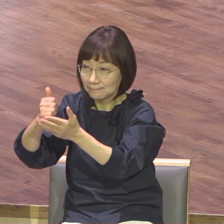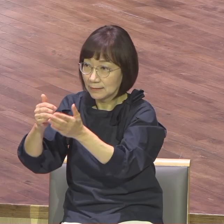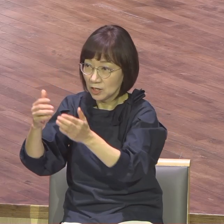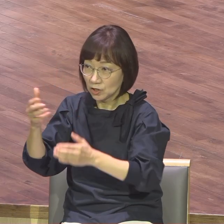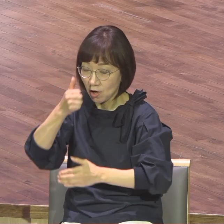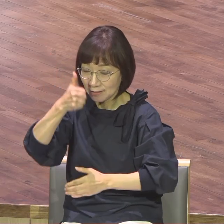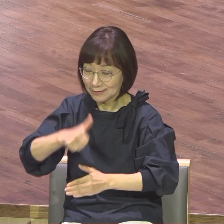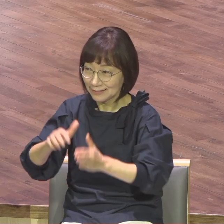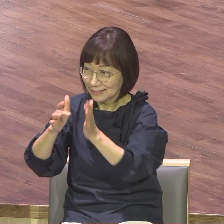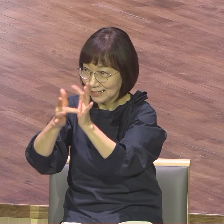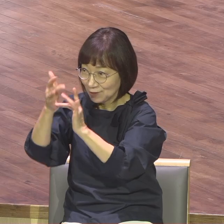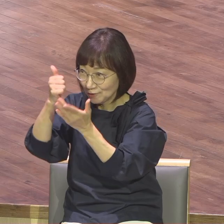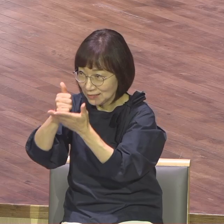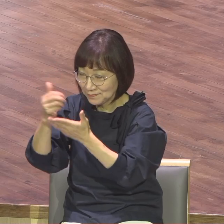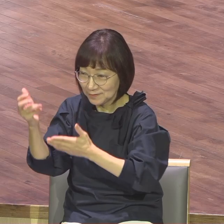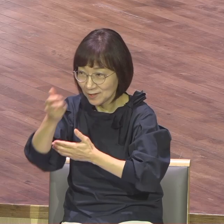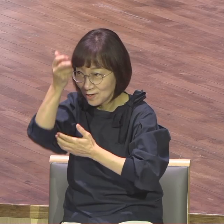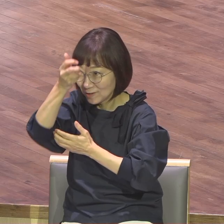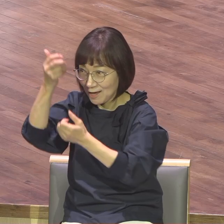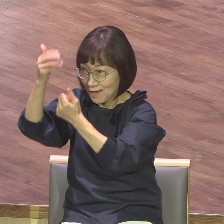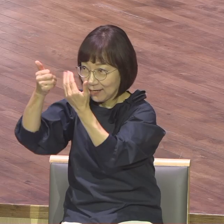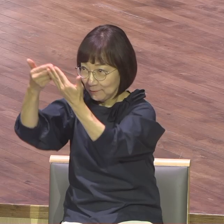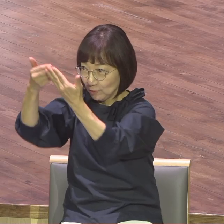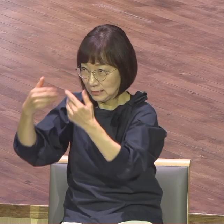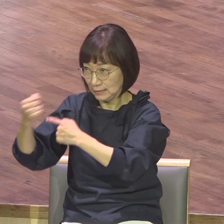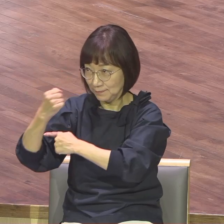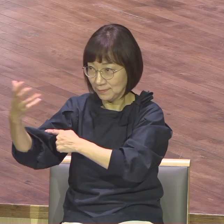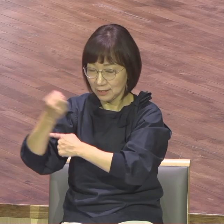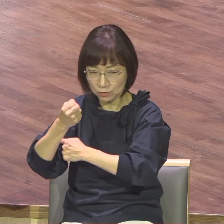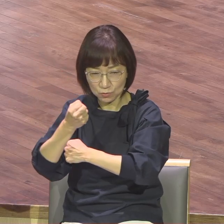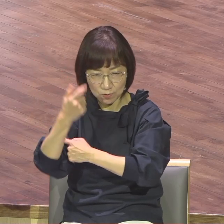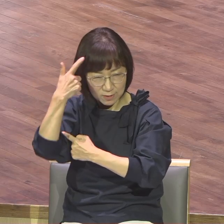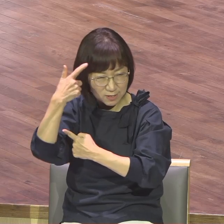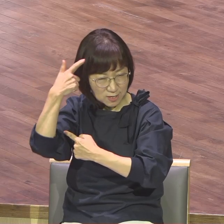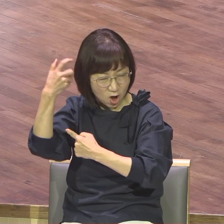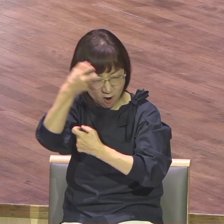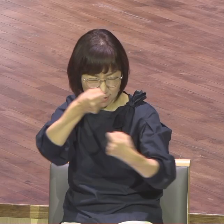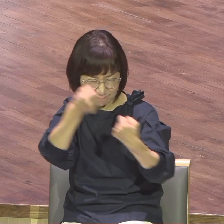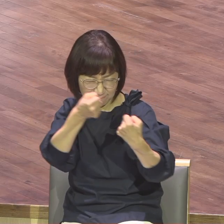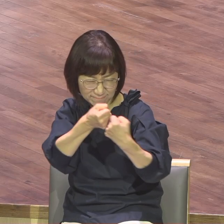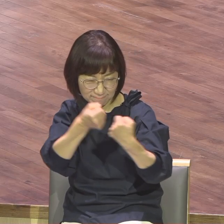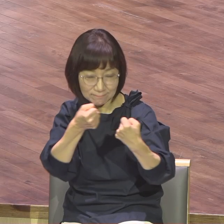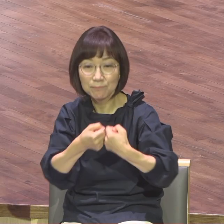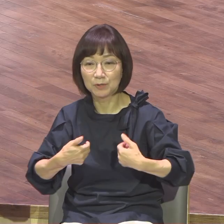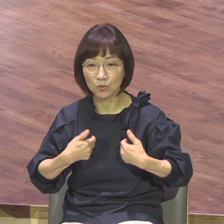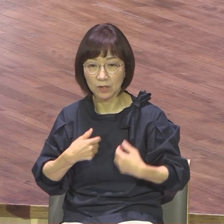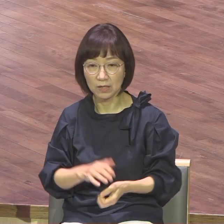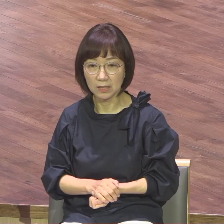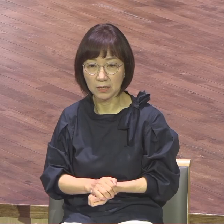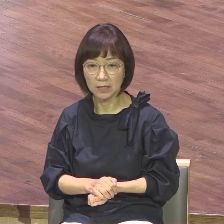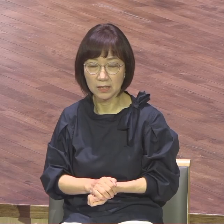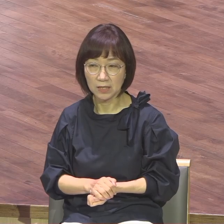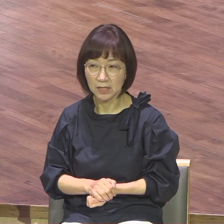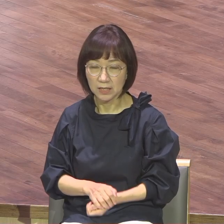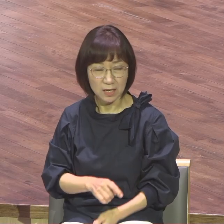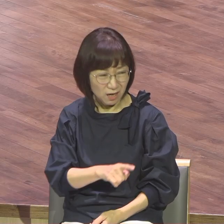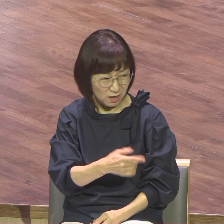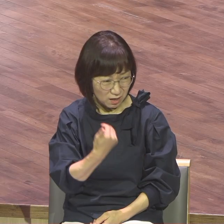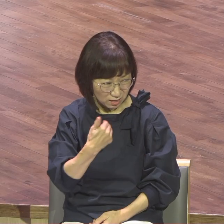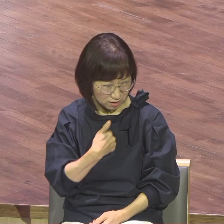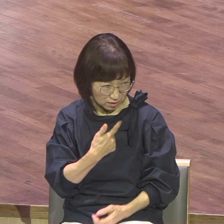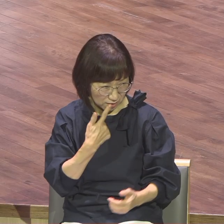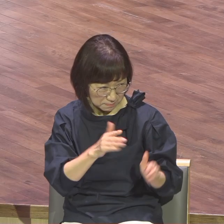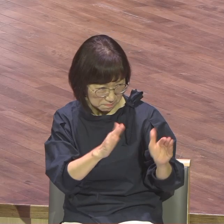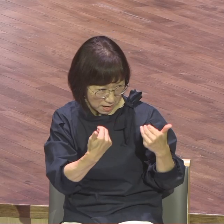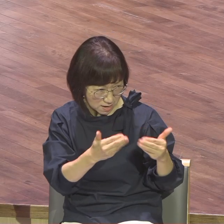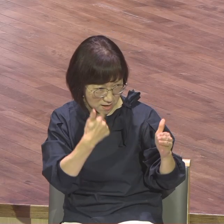가지고 영적 싸움을 싸워야지. 맨날 나가서 제 육신 싸움이라 싸움. 이 사람이 이 말을 하다, 저 사람이 저